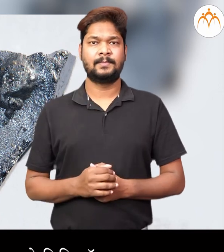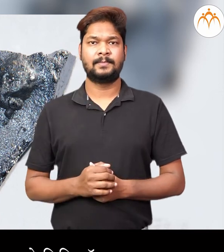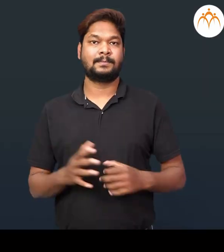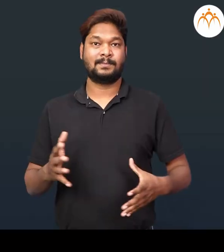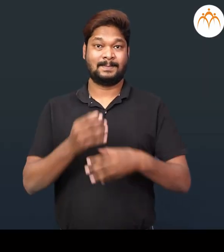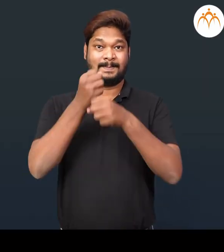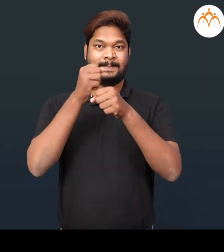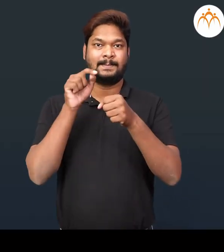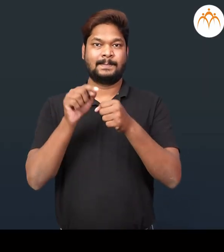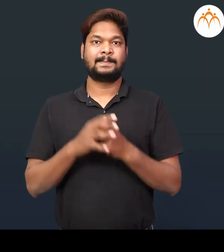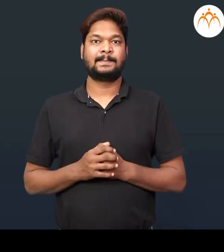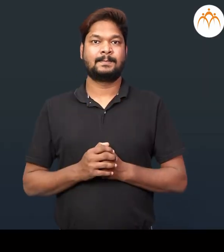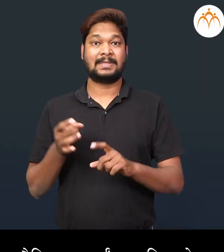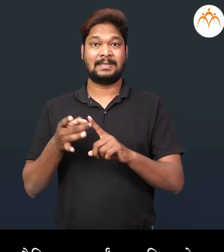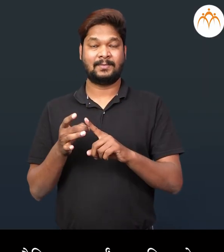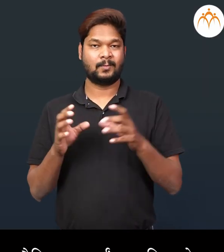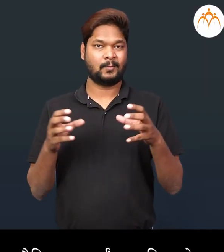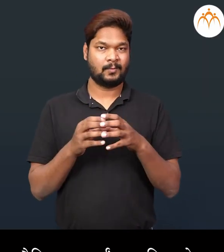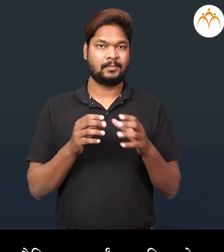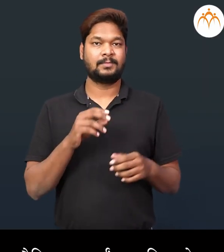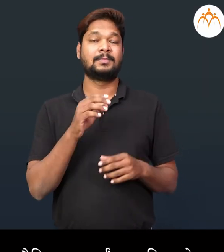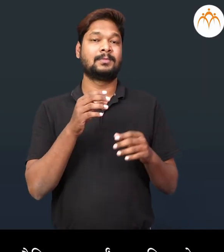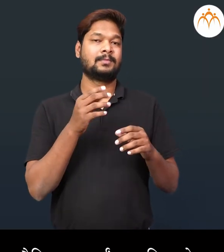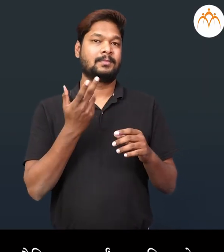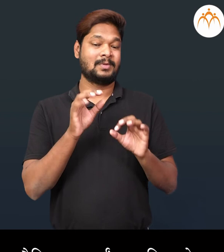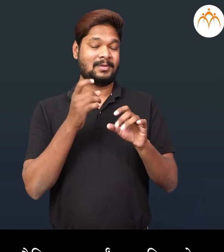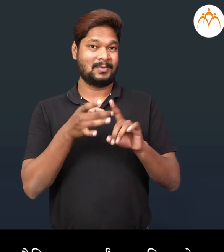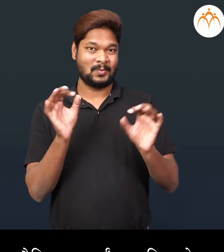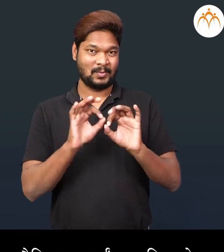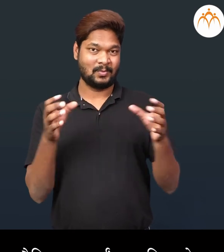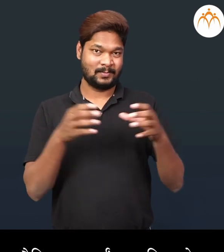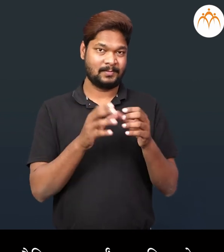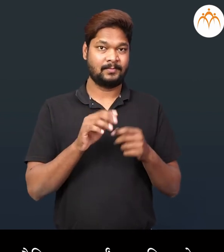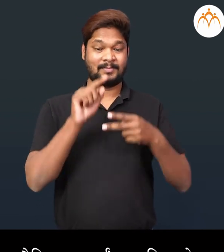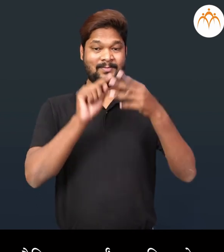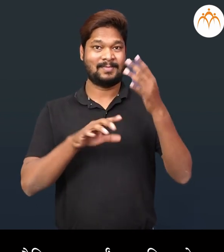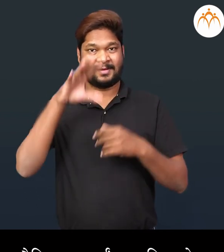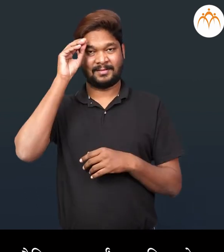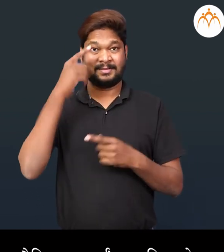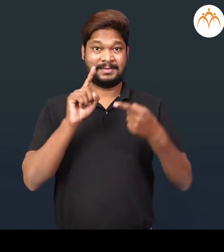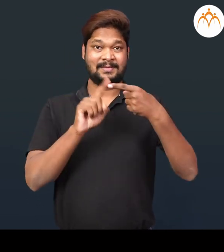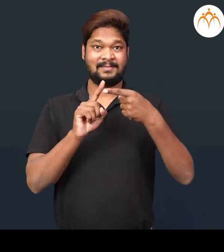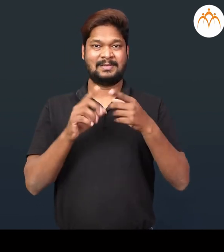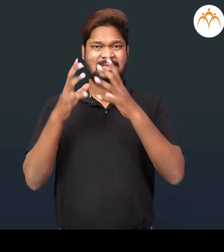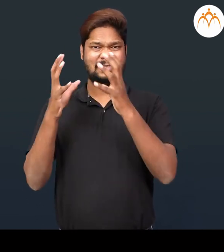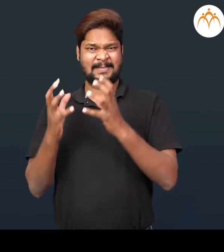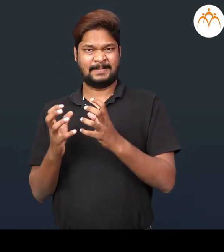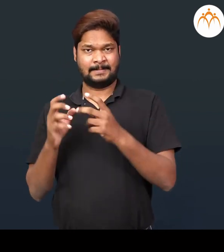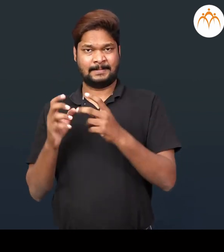सिलिकॉन. सारांश, आज आपण धातू आणि अधातूंच्या या भौतिक गुणधर्माबद्दल शिकलो.